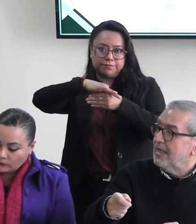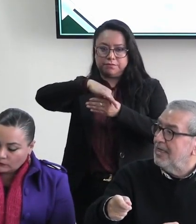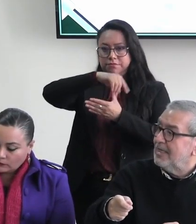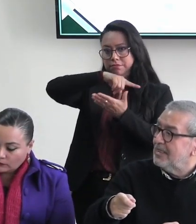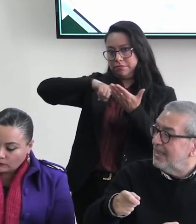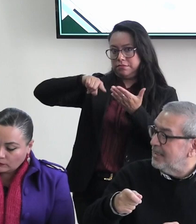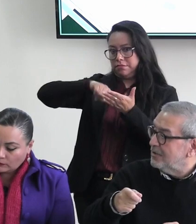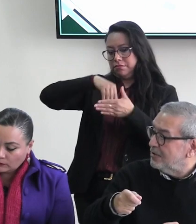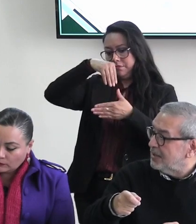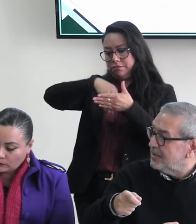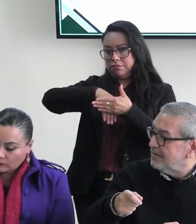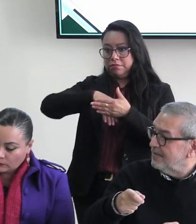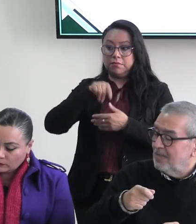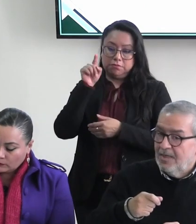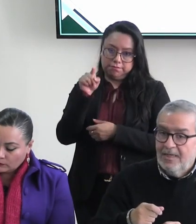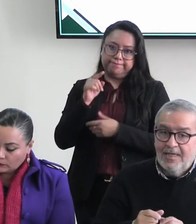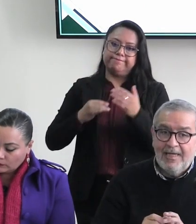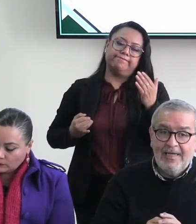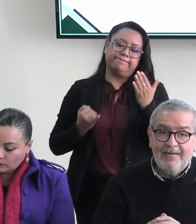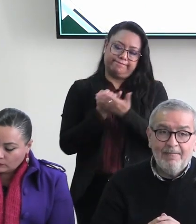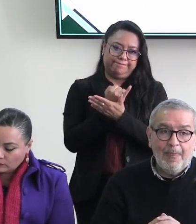cómo quiere que sean las cosas.